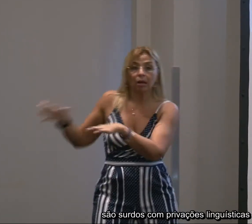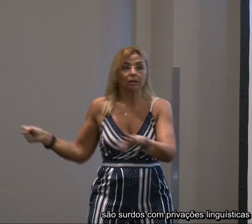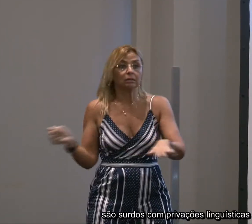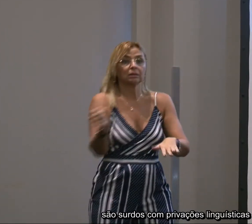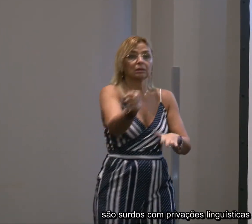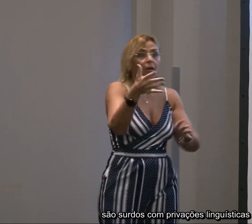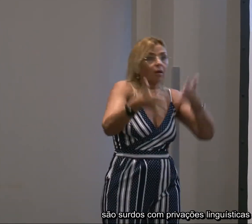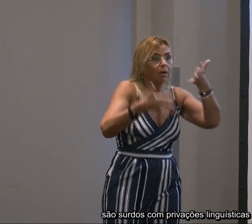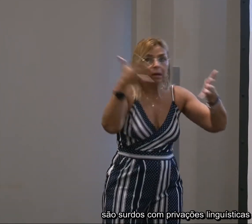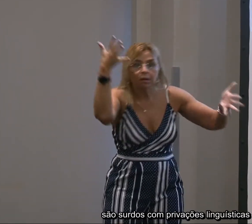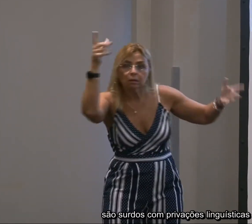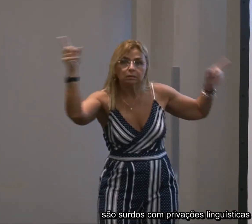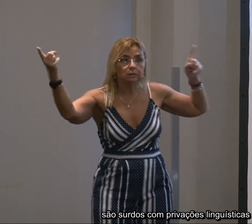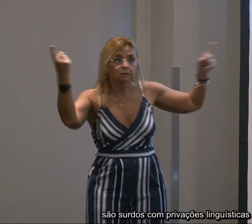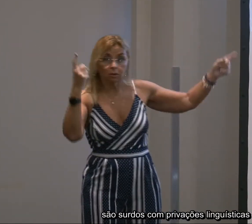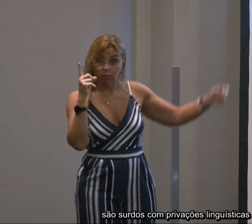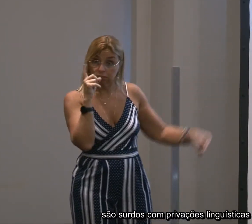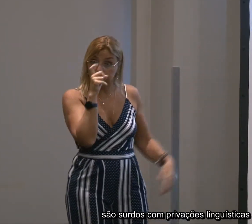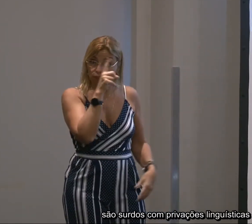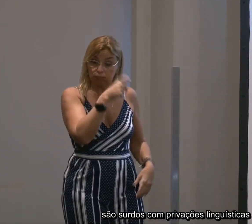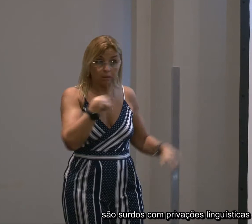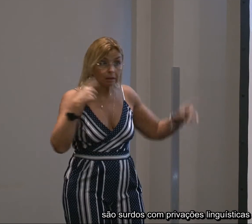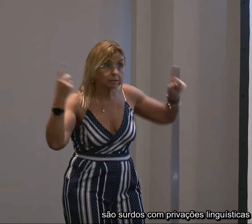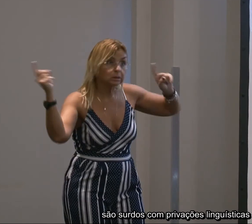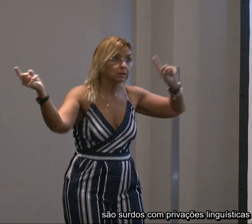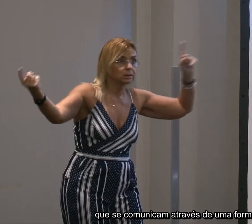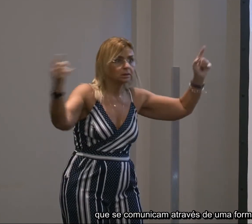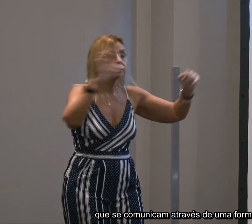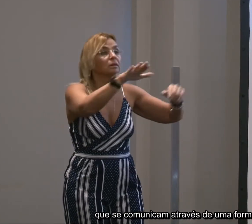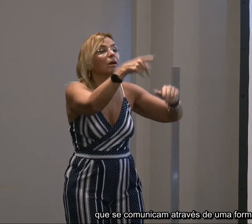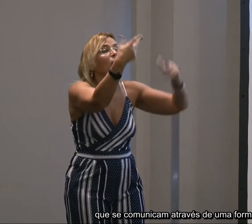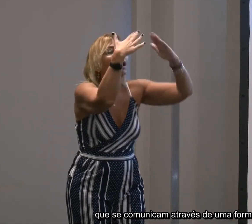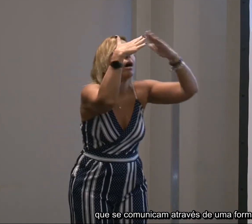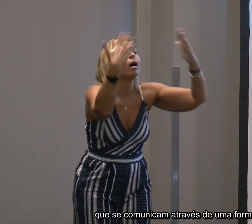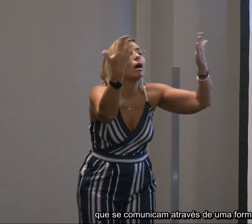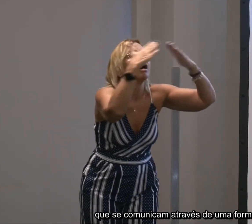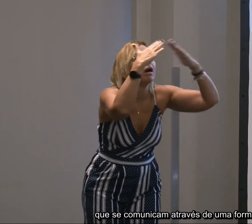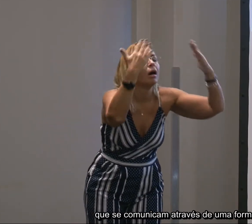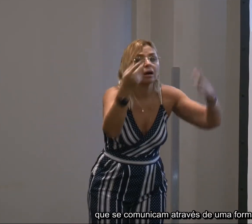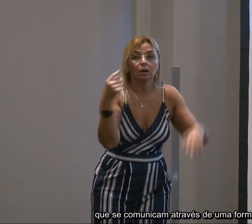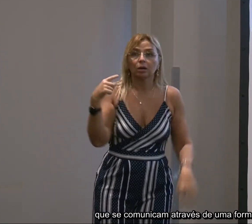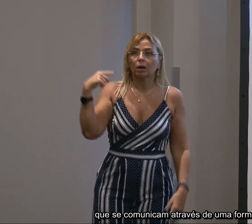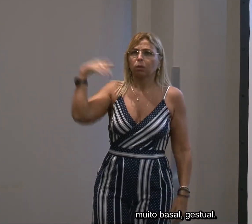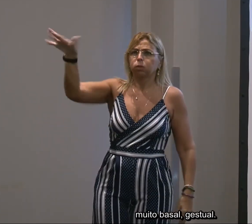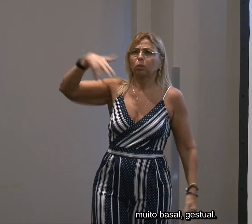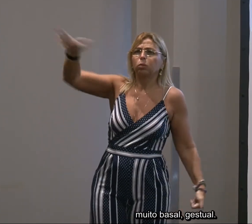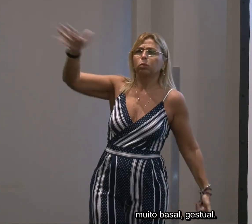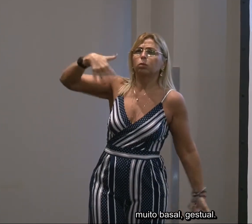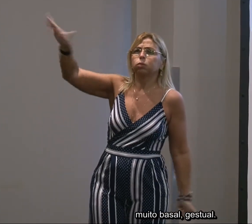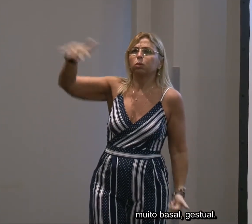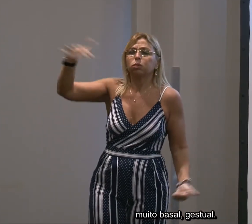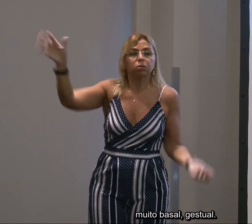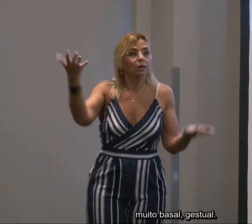surdos privados, com uma privação linguística, que se comunicam através de uma forma muito basal, gestual,